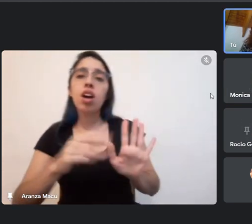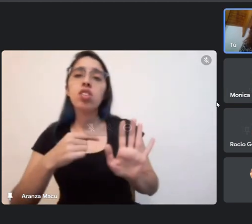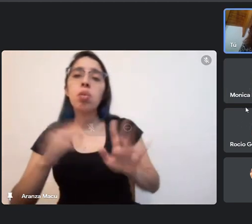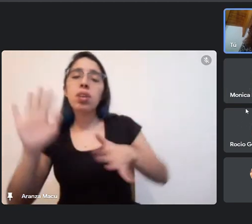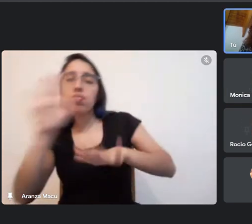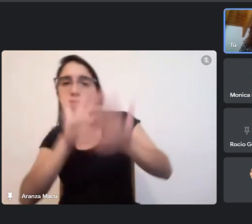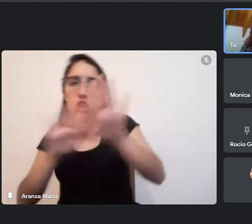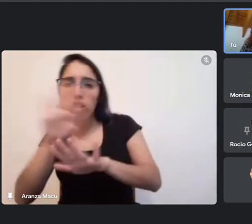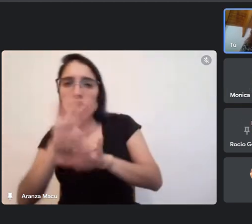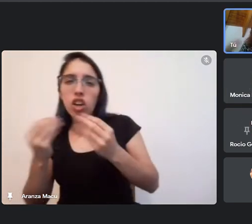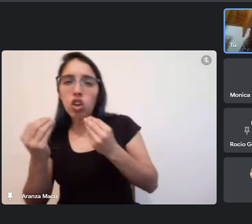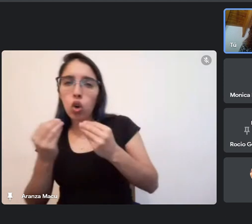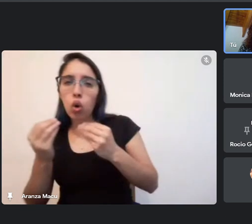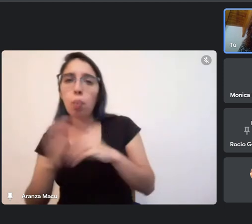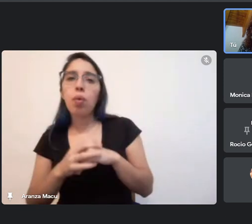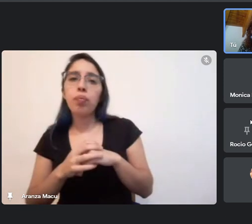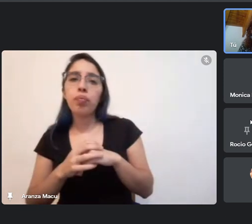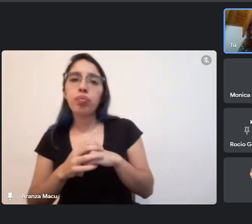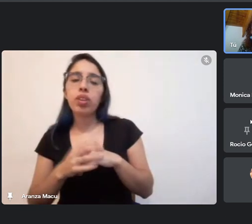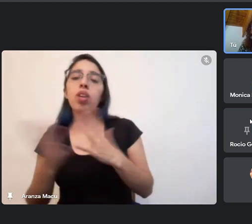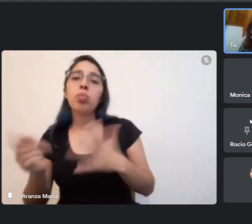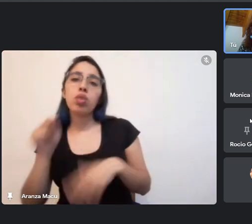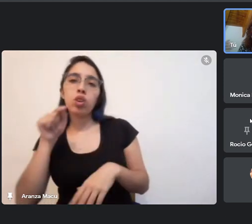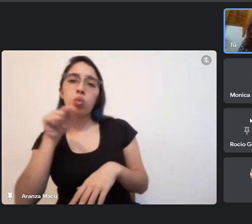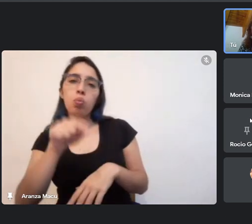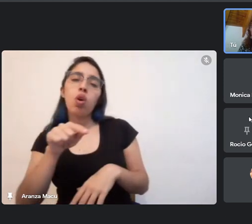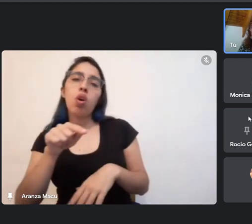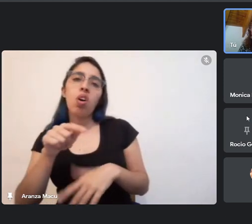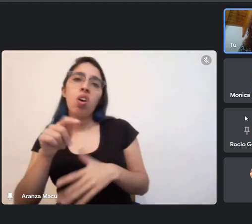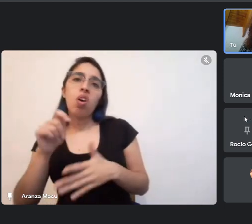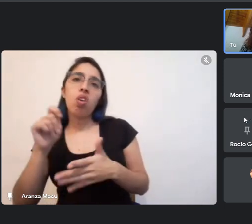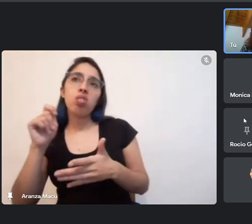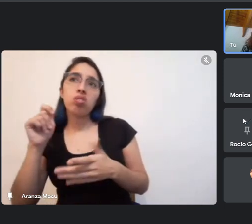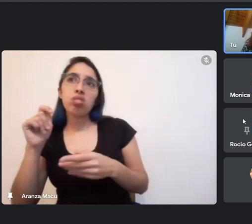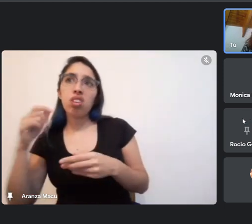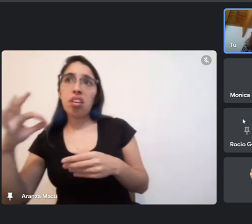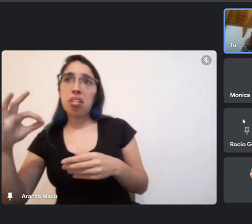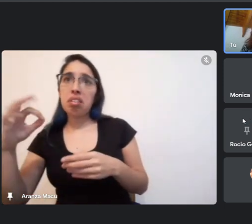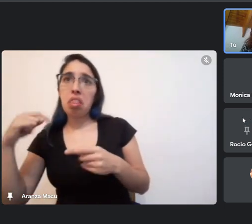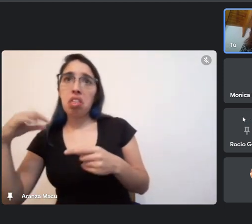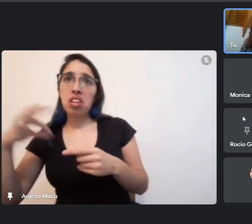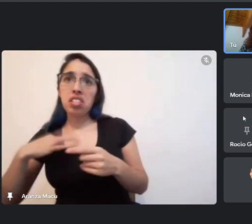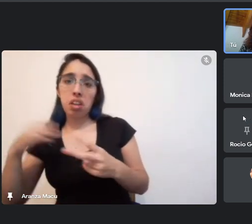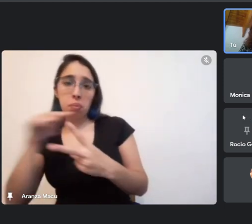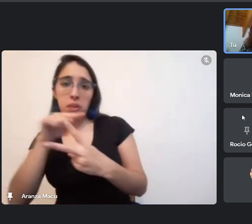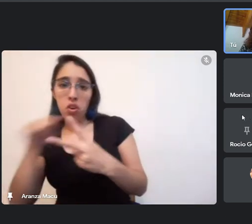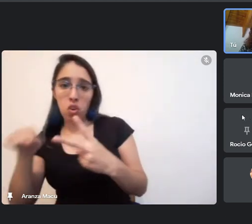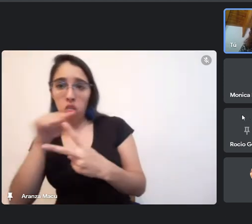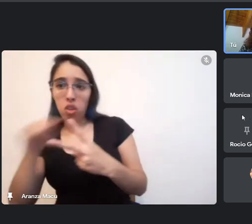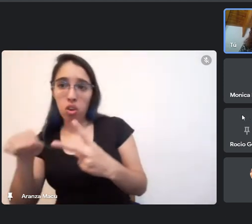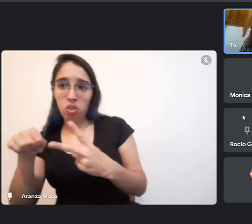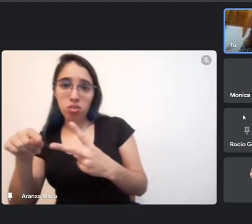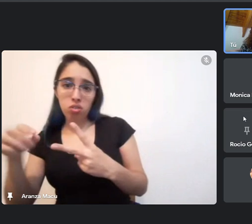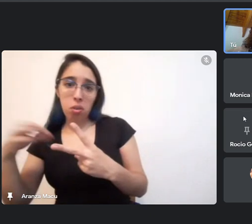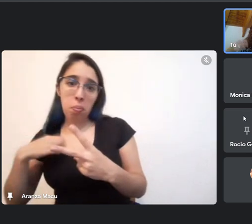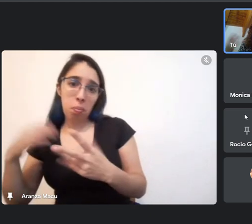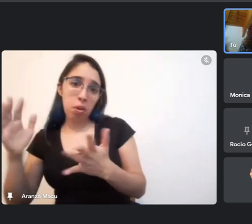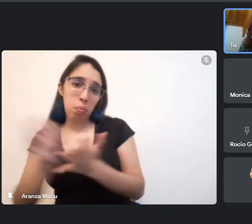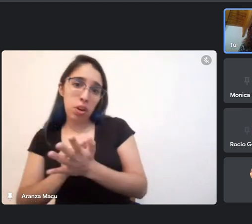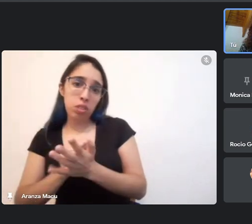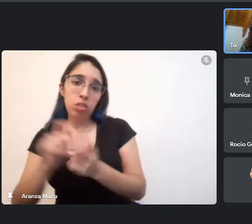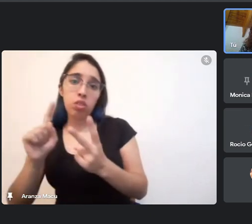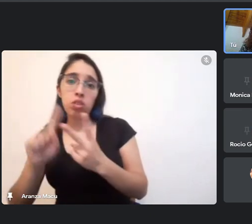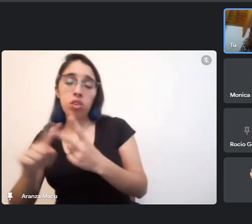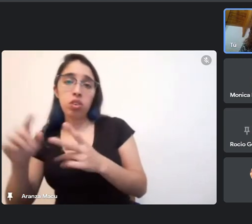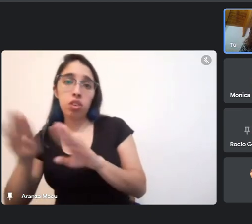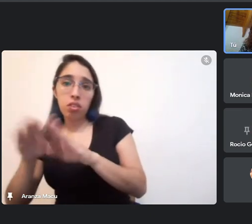tener que rendir el escrito del parcial para tener la posibilidad de seguir cursando en caso de que no te vaya bien